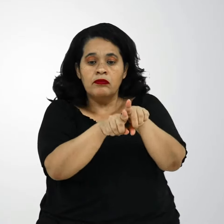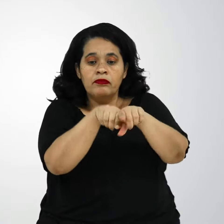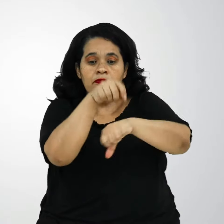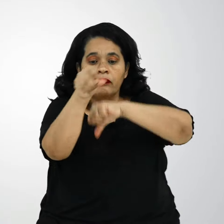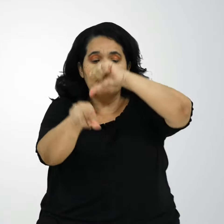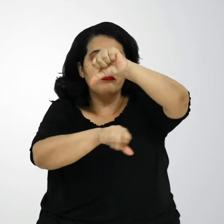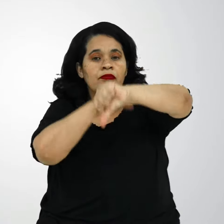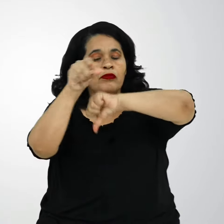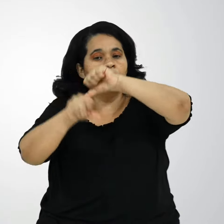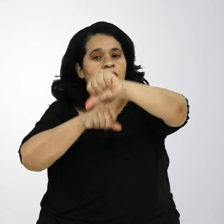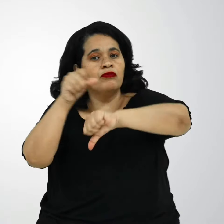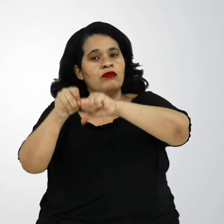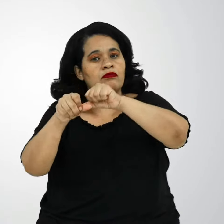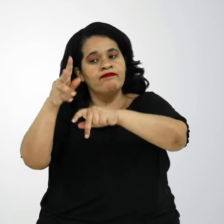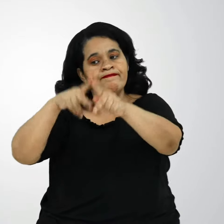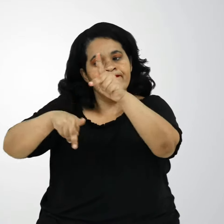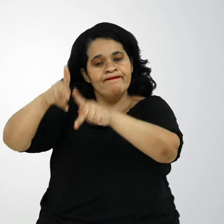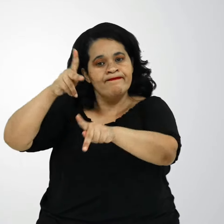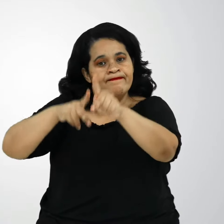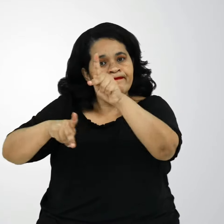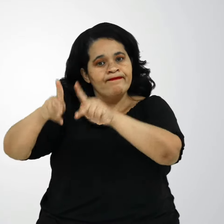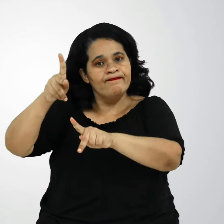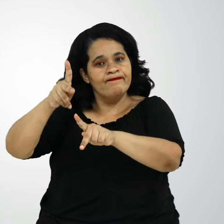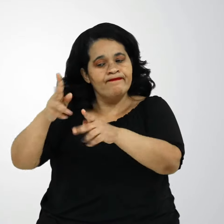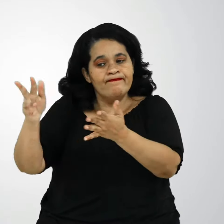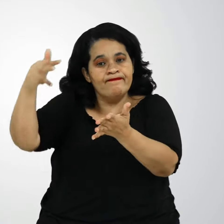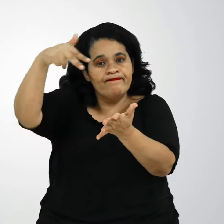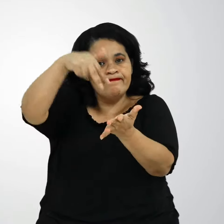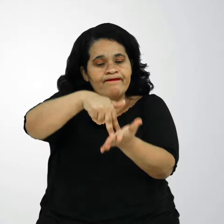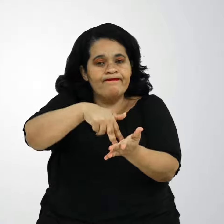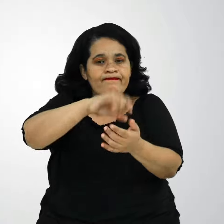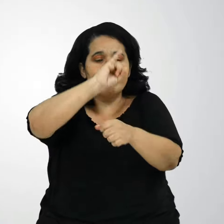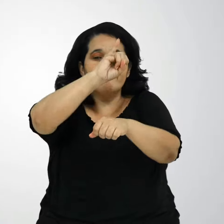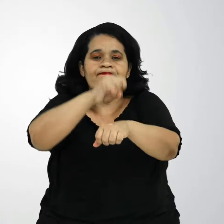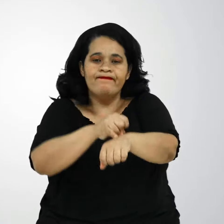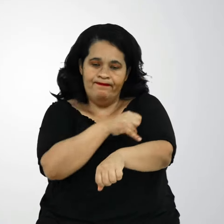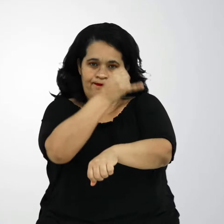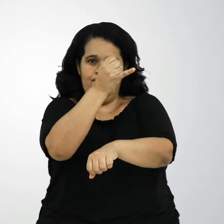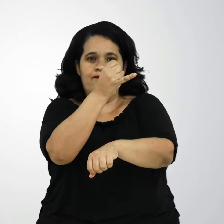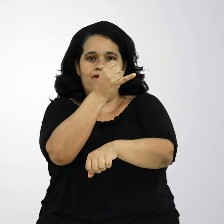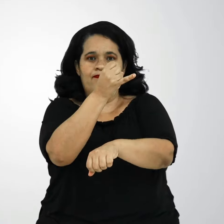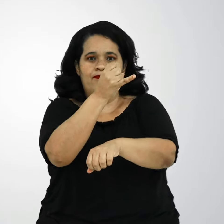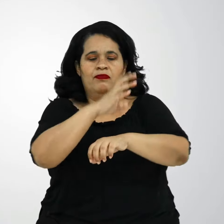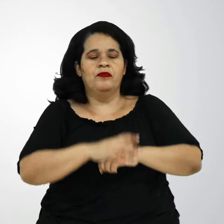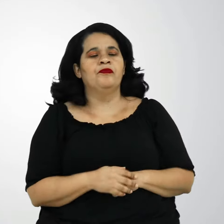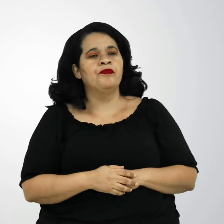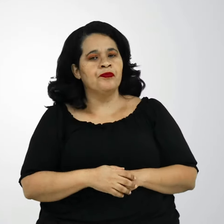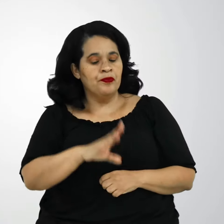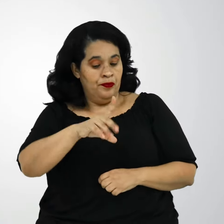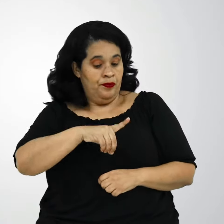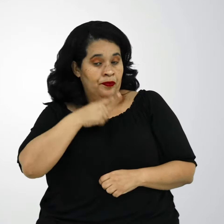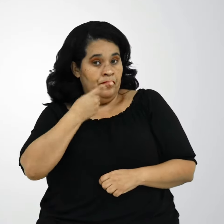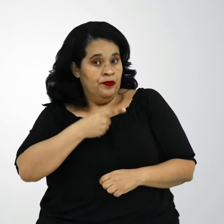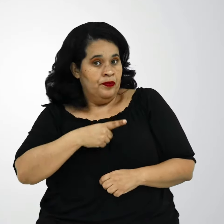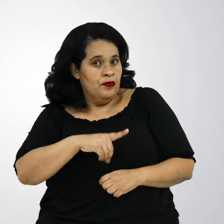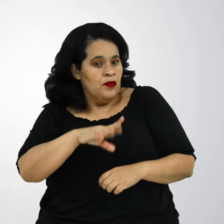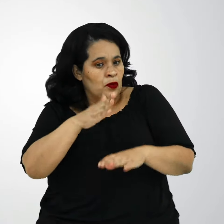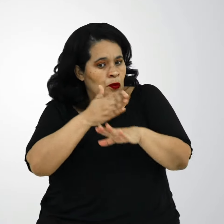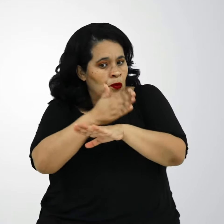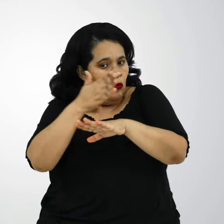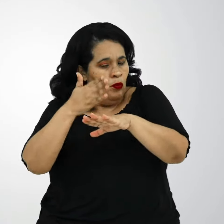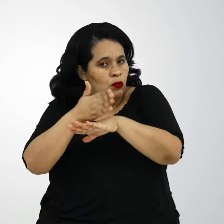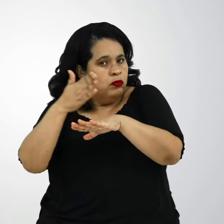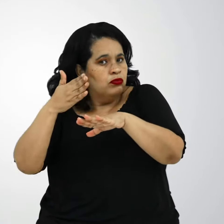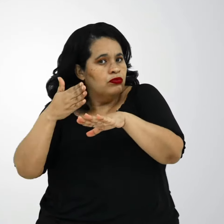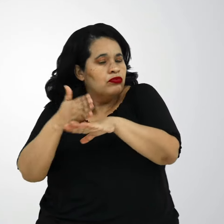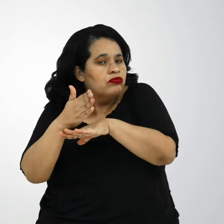restauração, o povo voltando para Jerusalém e a restauração da cidade. Daniel que está ali participando da